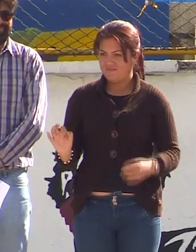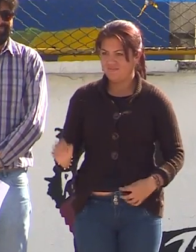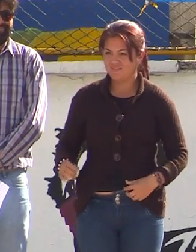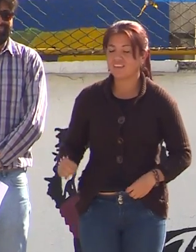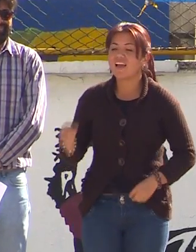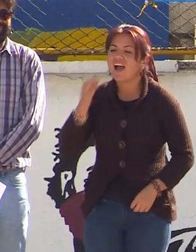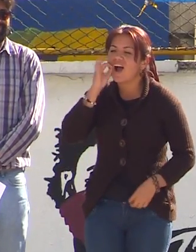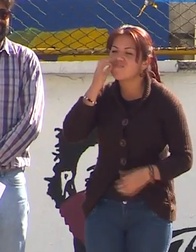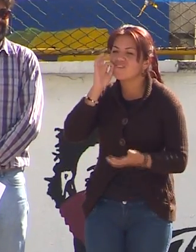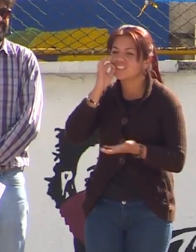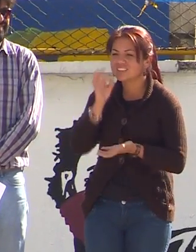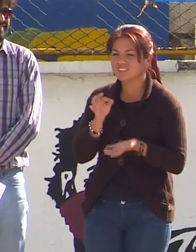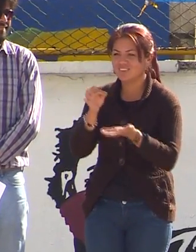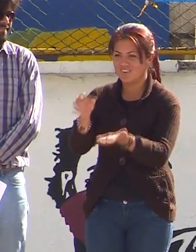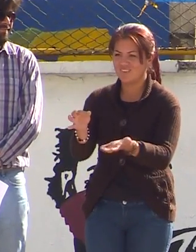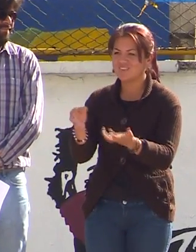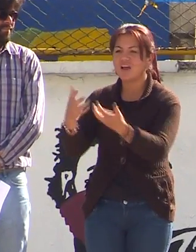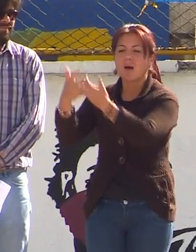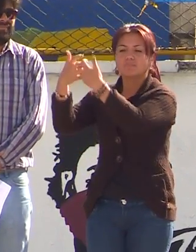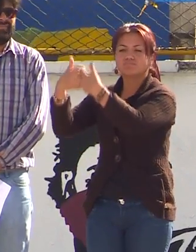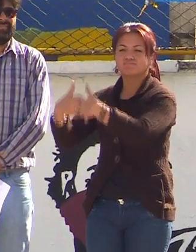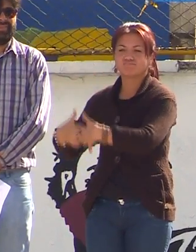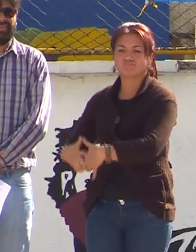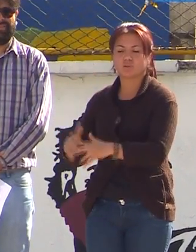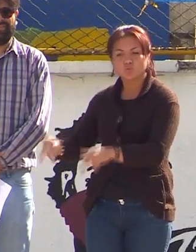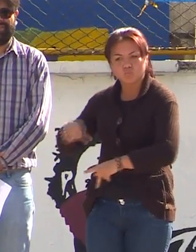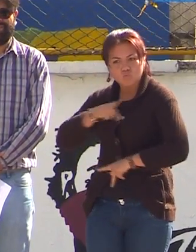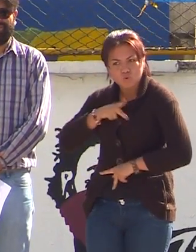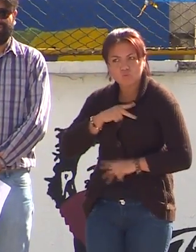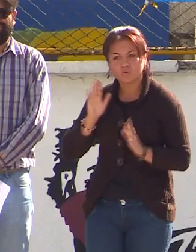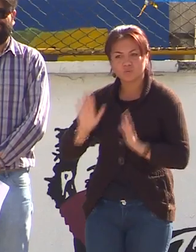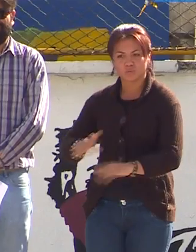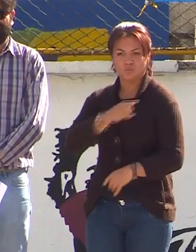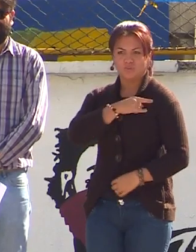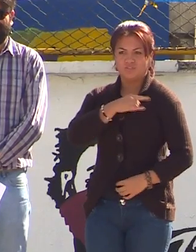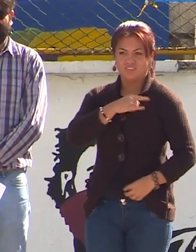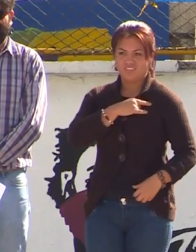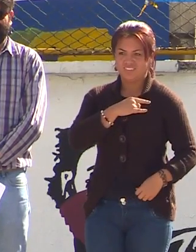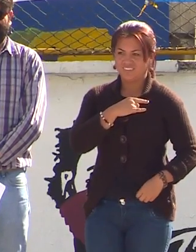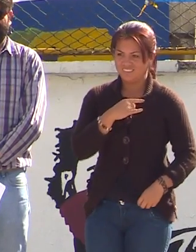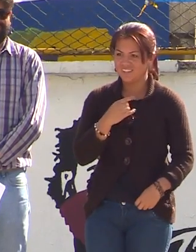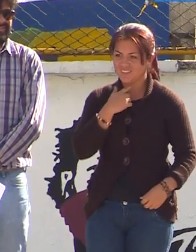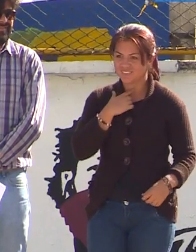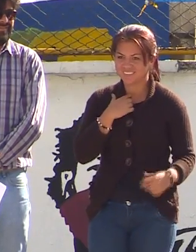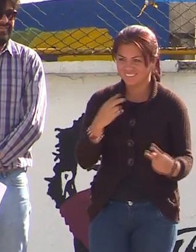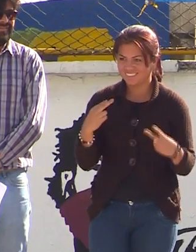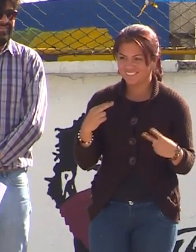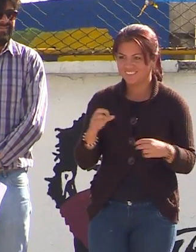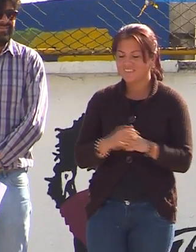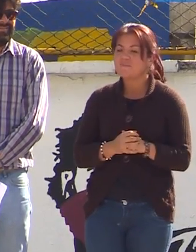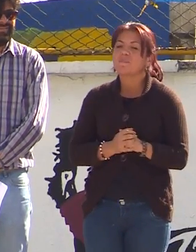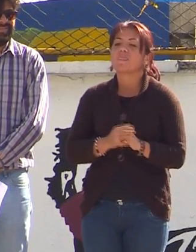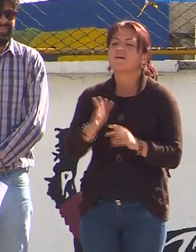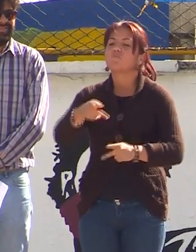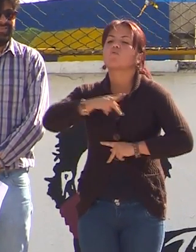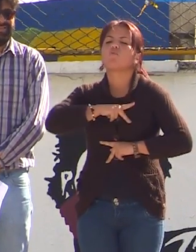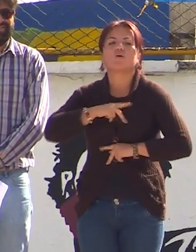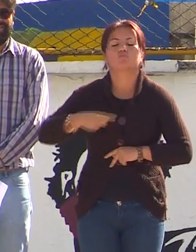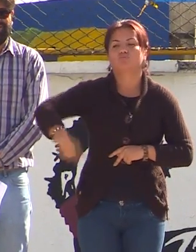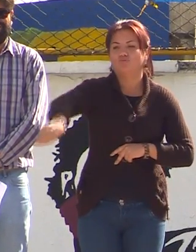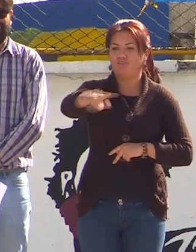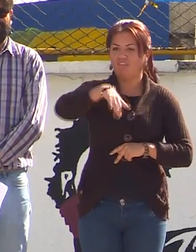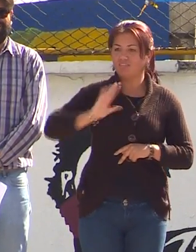Cafecito en una máquina propiedad de la universidad, propiedad de ustedes,